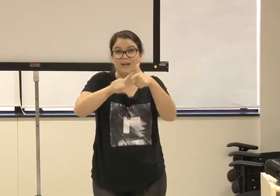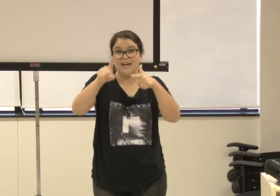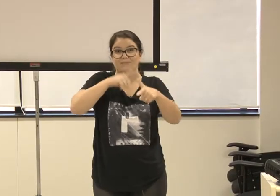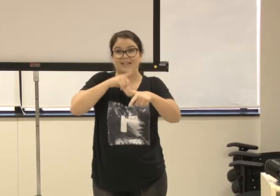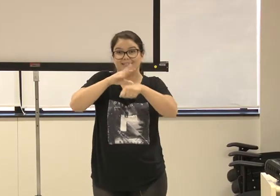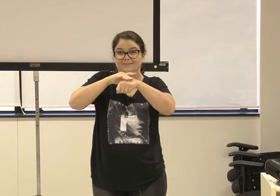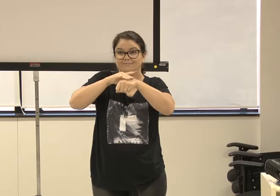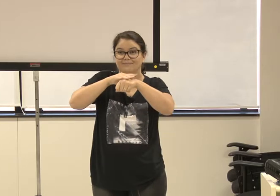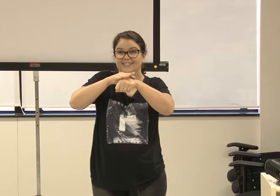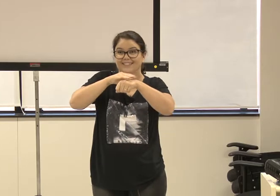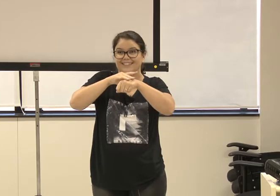Problema.